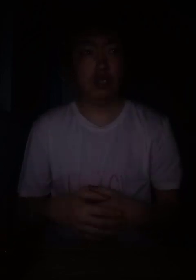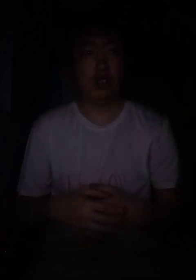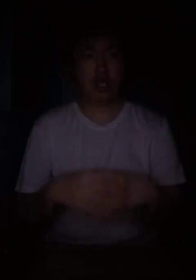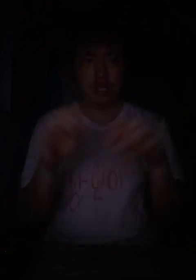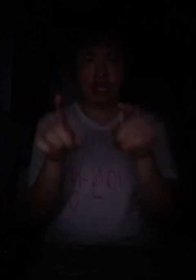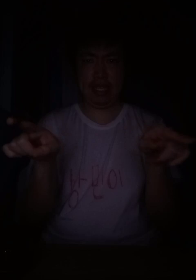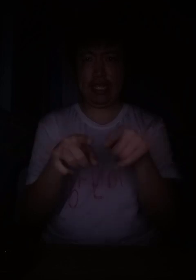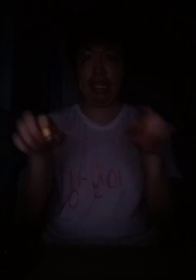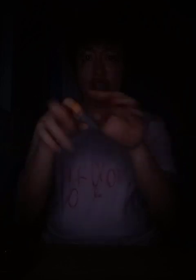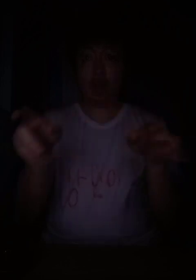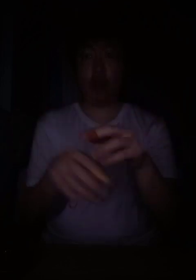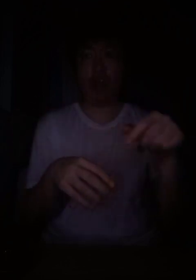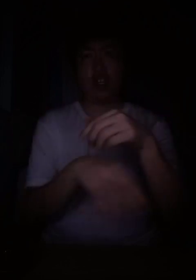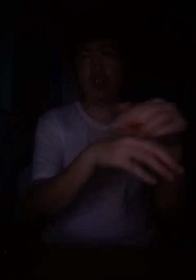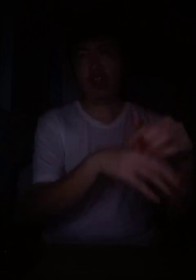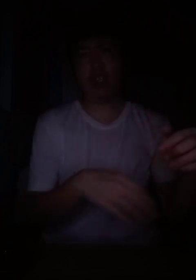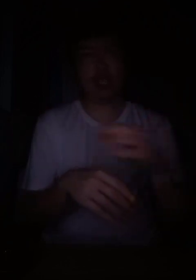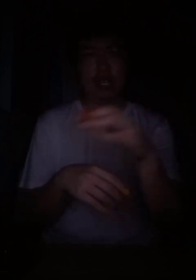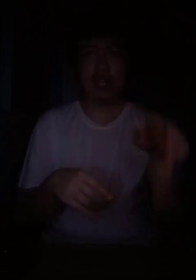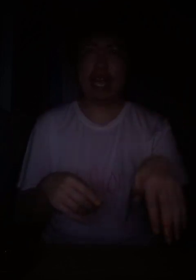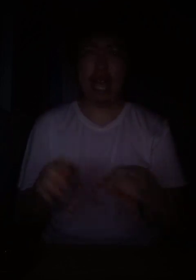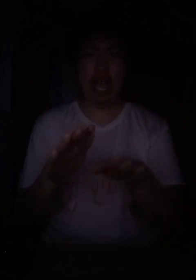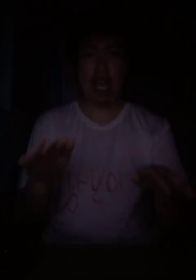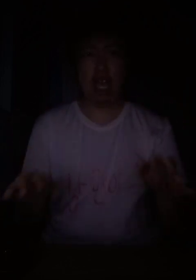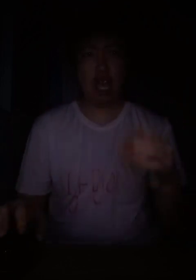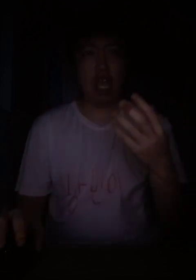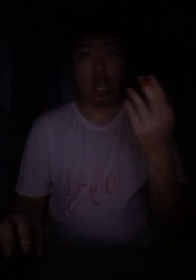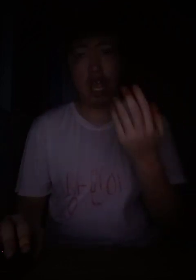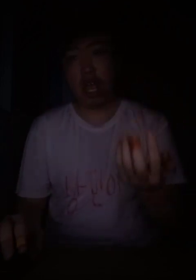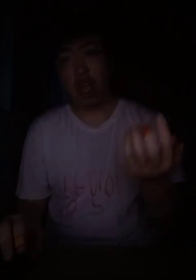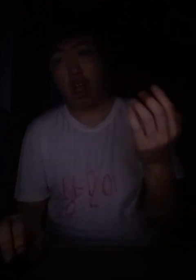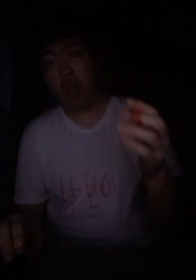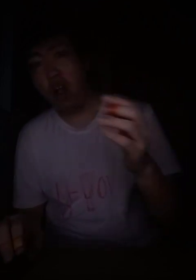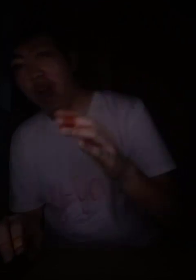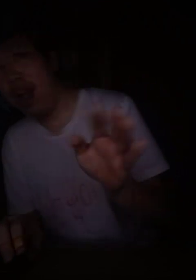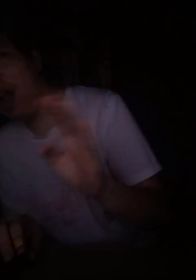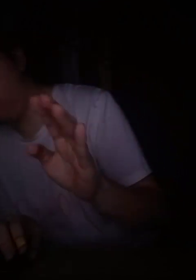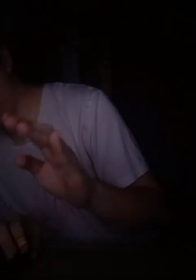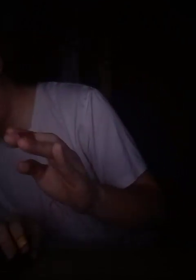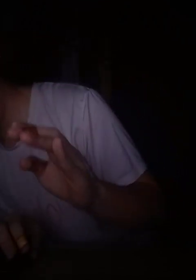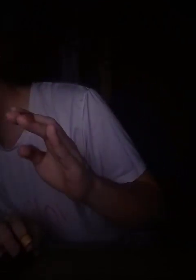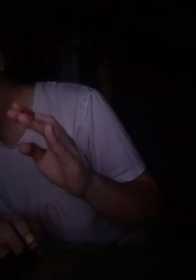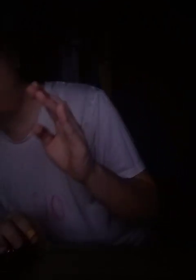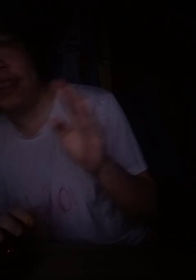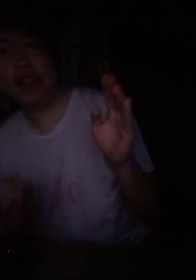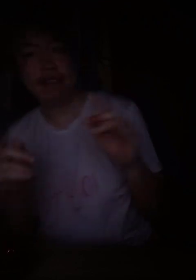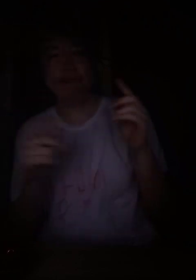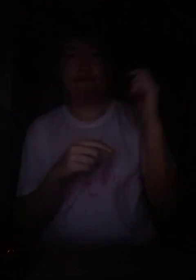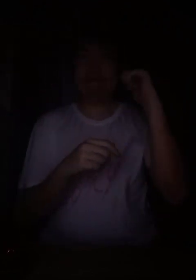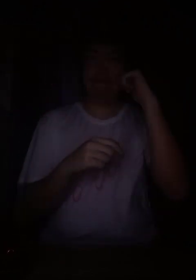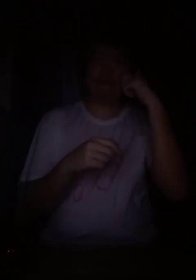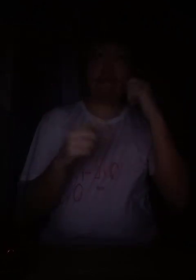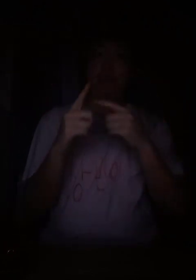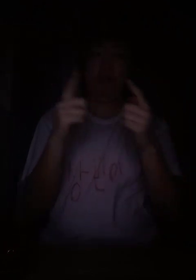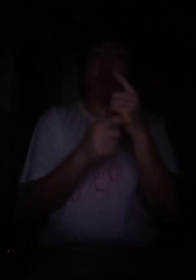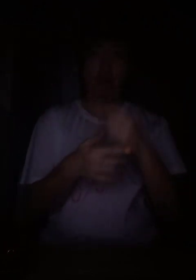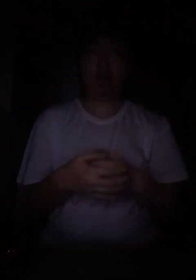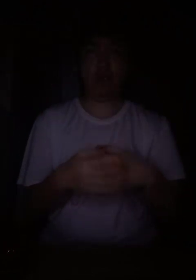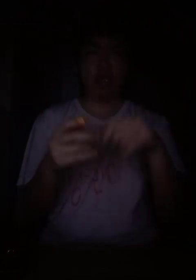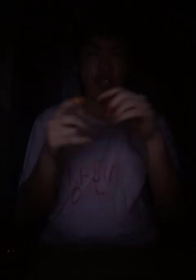아이와 함께 길을 걷던 여성이 길가에 앉아있는 개를 보더니 다가가서 쓰다듬습니다. 개가 귀여웠던 모양인데 여성의 손길을 가만히 받고